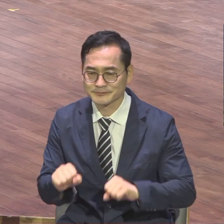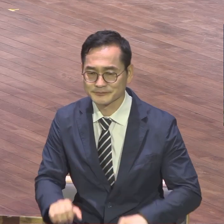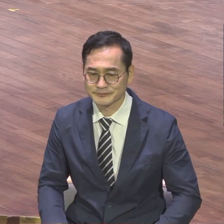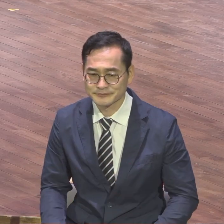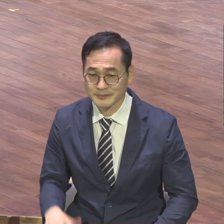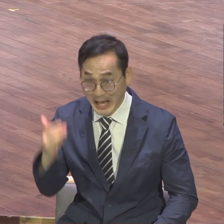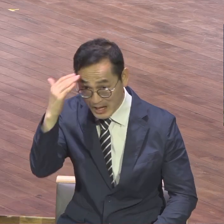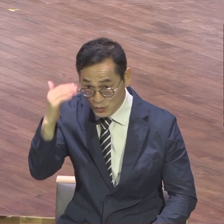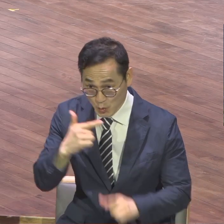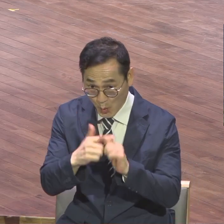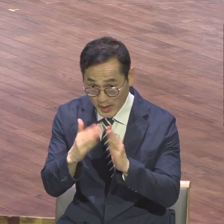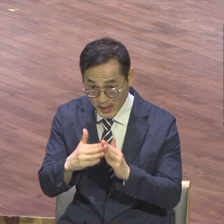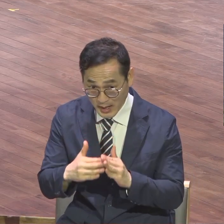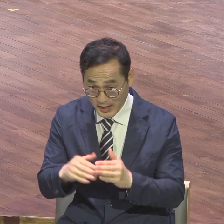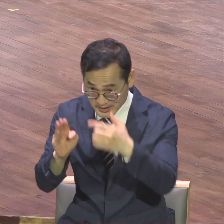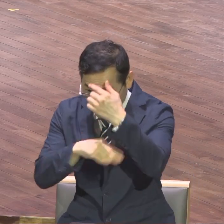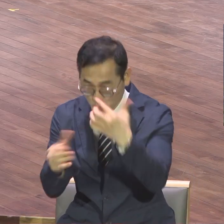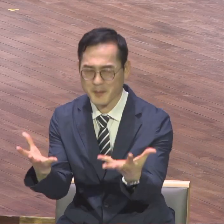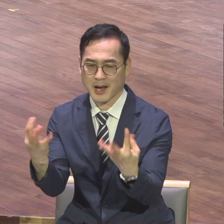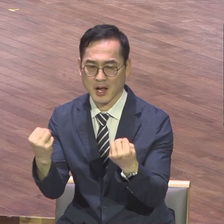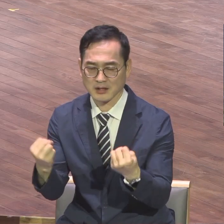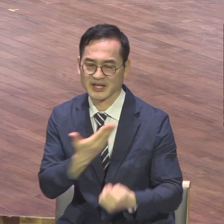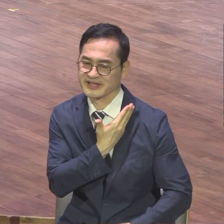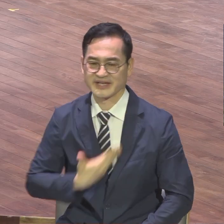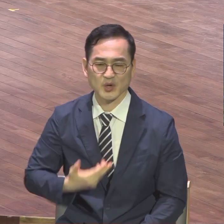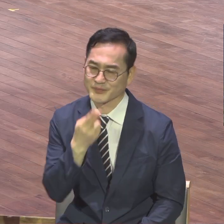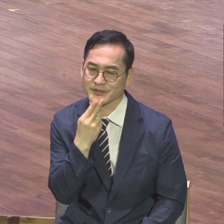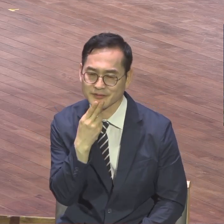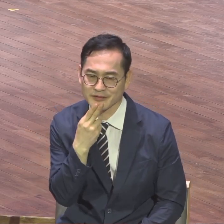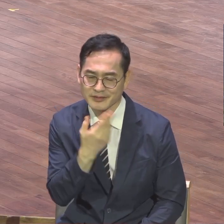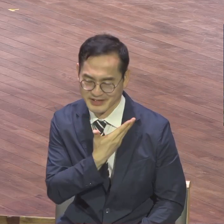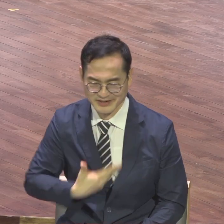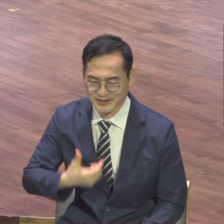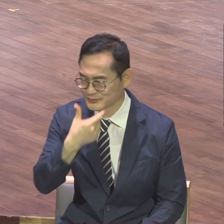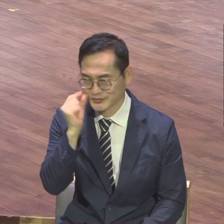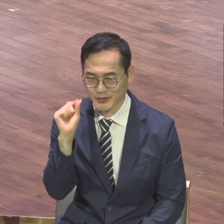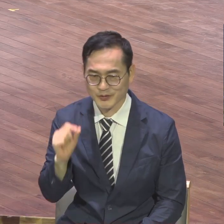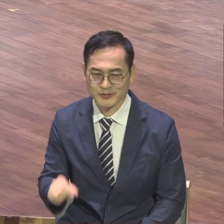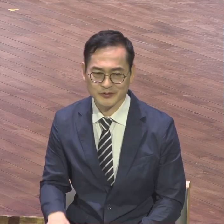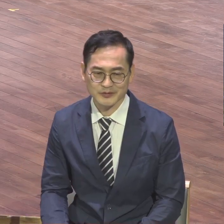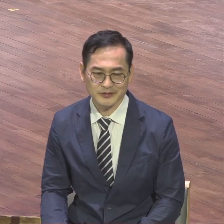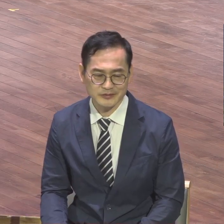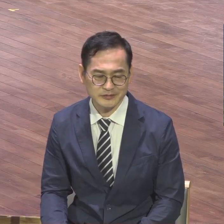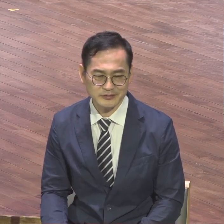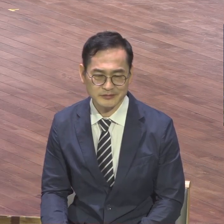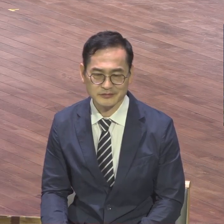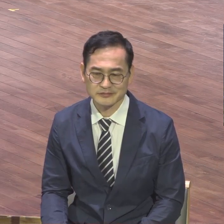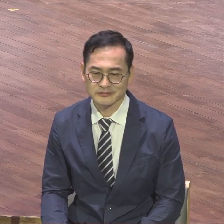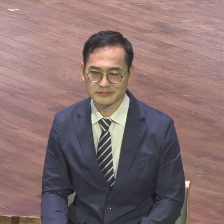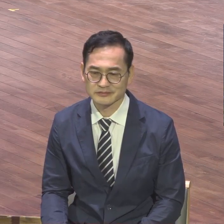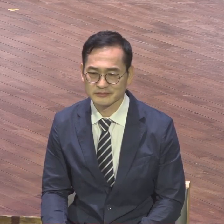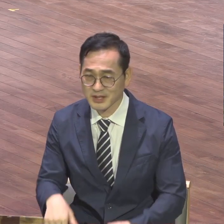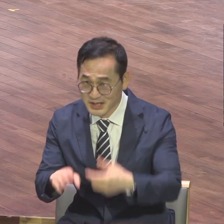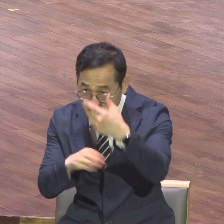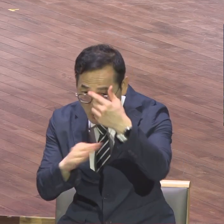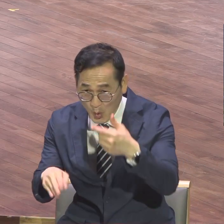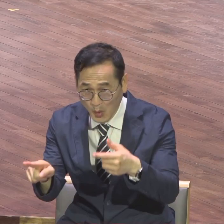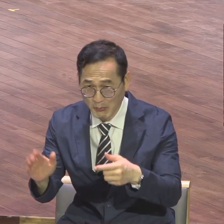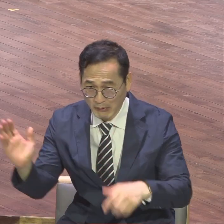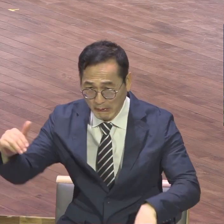없어요. 한국교회, 세계교회. 어느 날 뭐 담임 목사 없으면 다 무너져 버려.